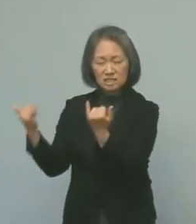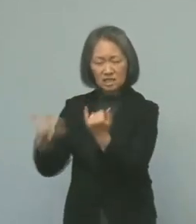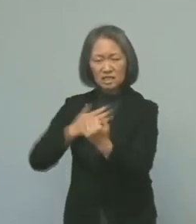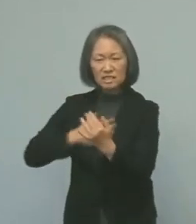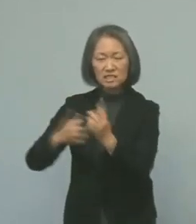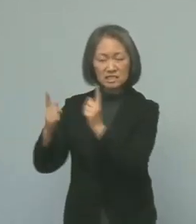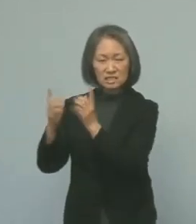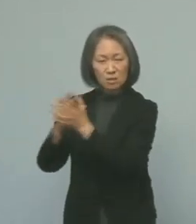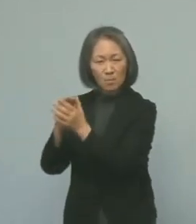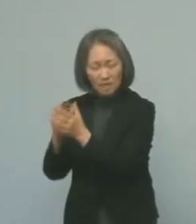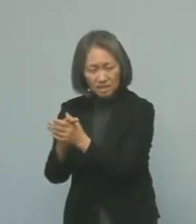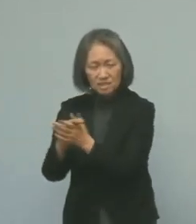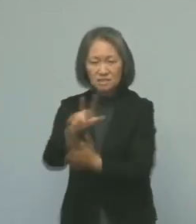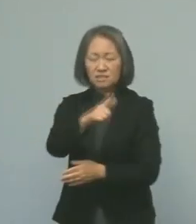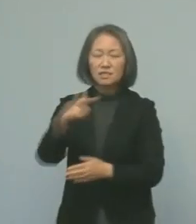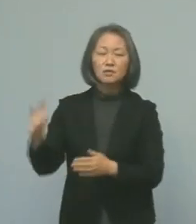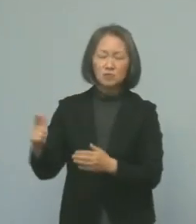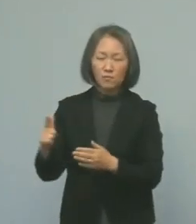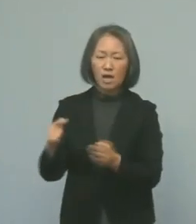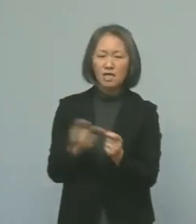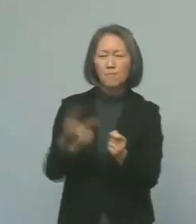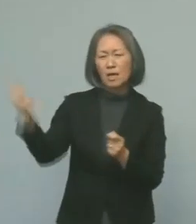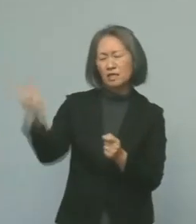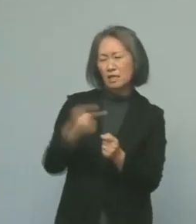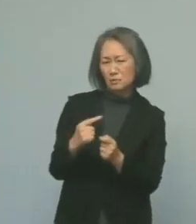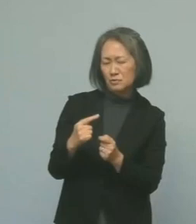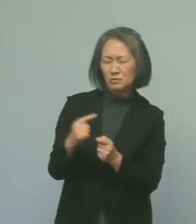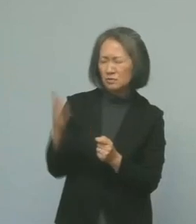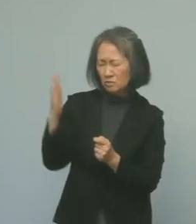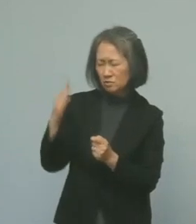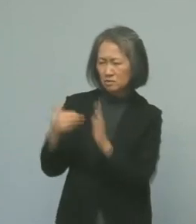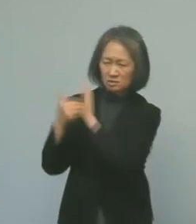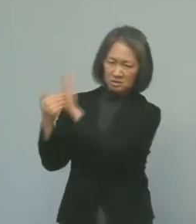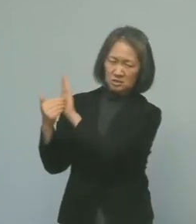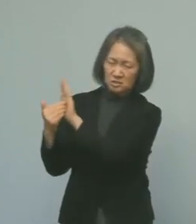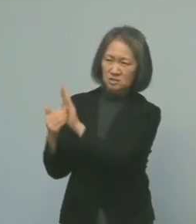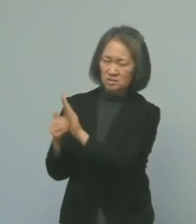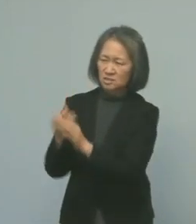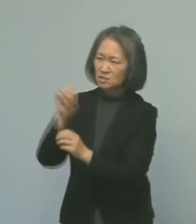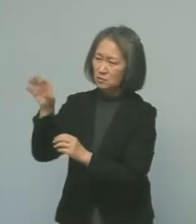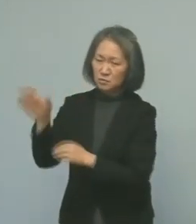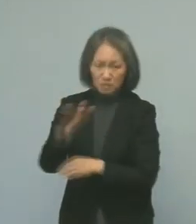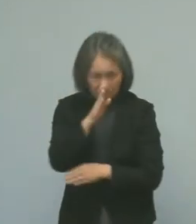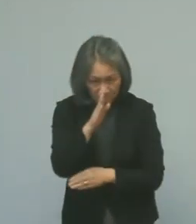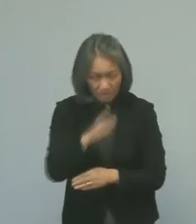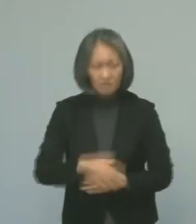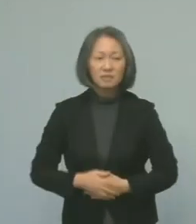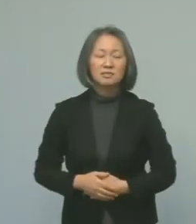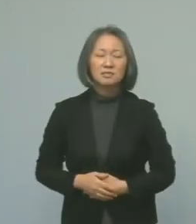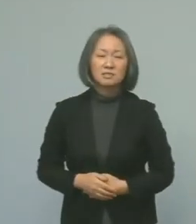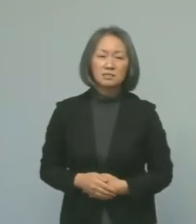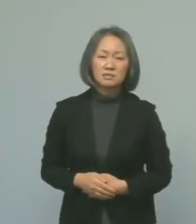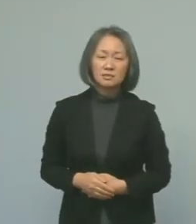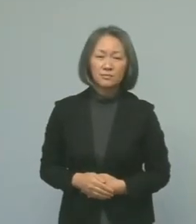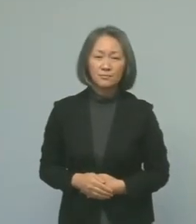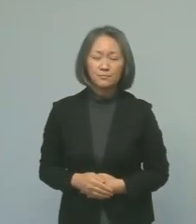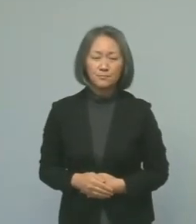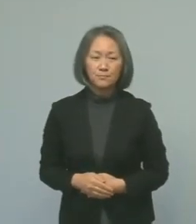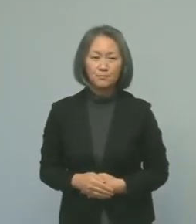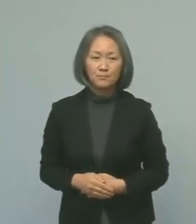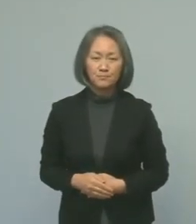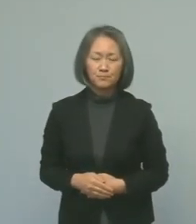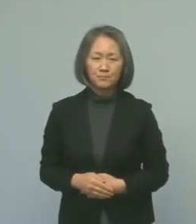には当面の間ですね、来県を控えてくださるよう伝えていただければと思います。すで